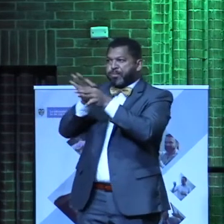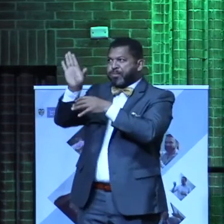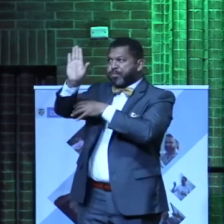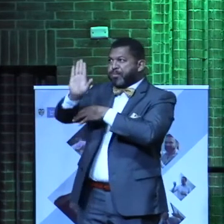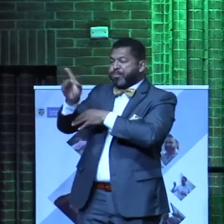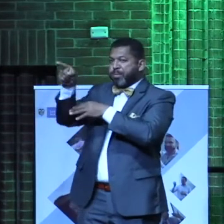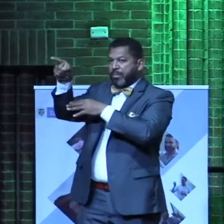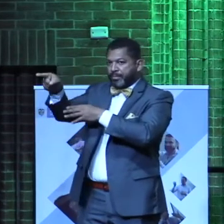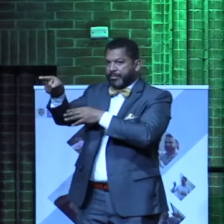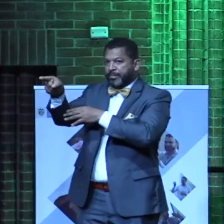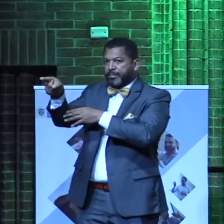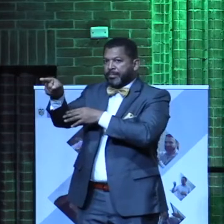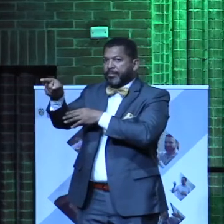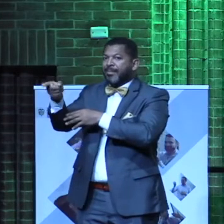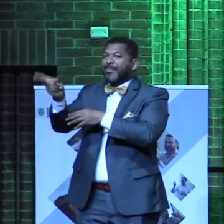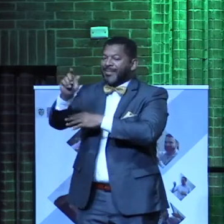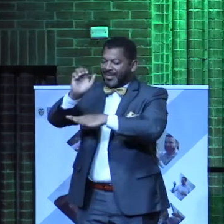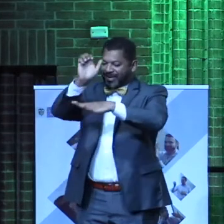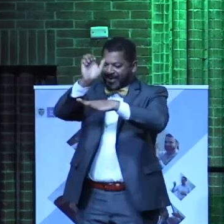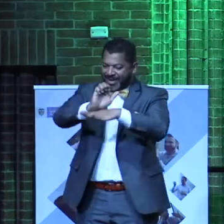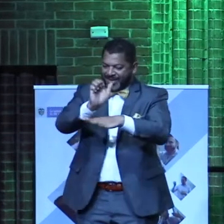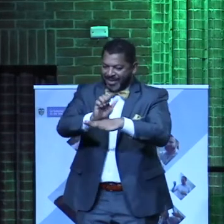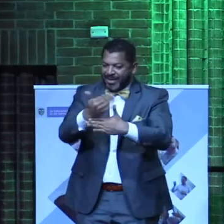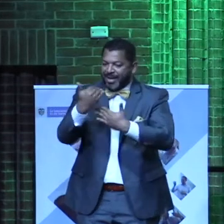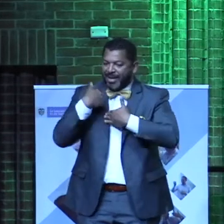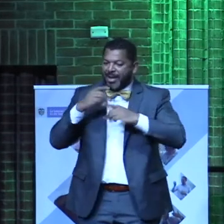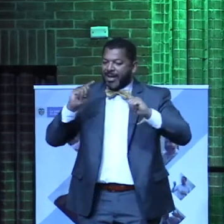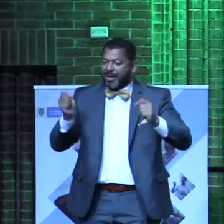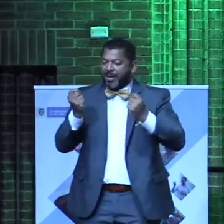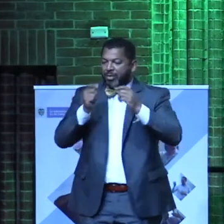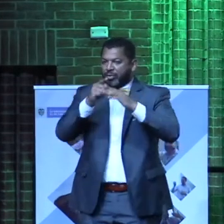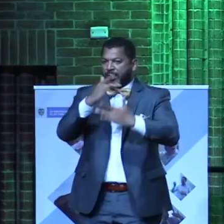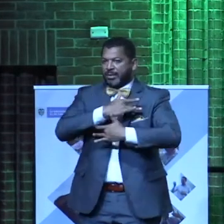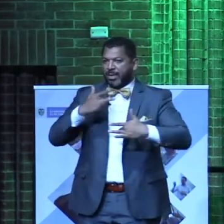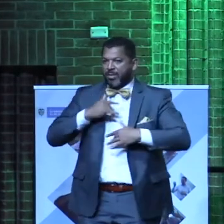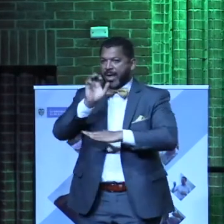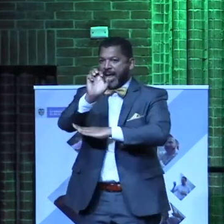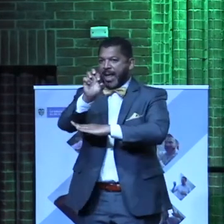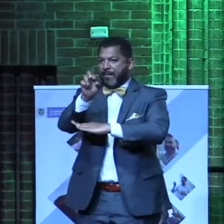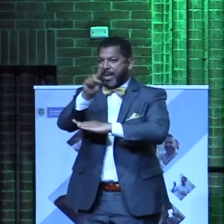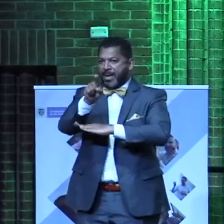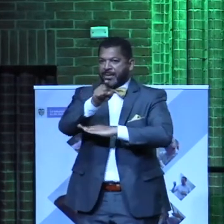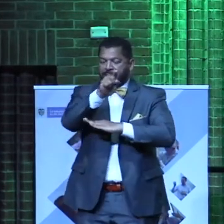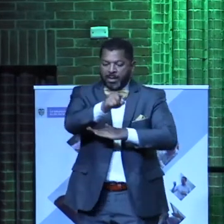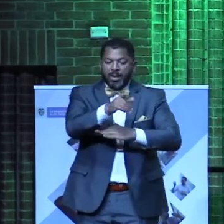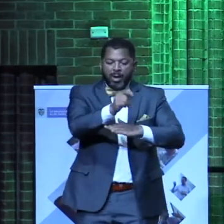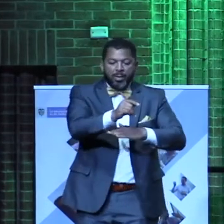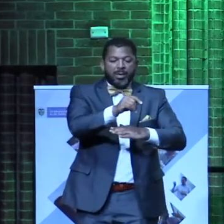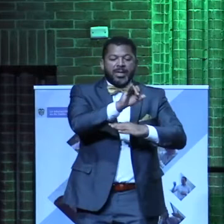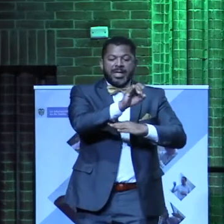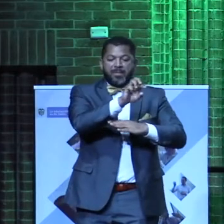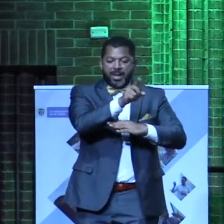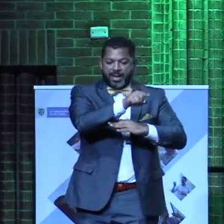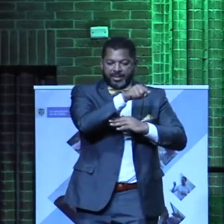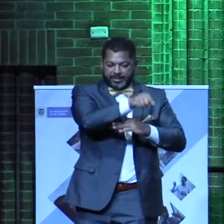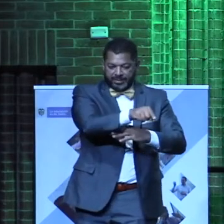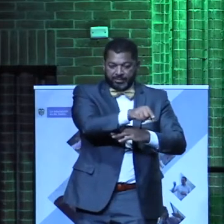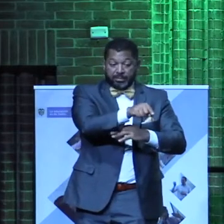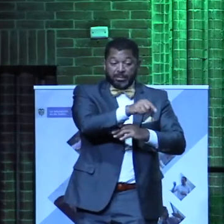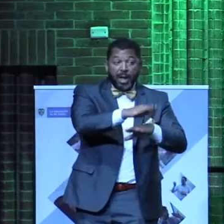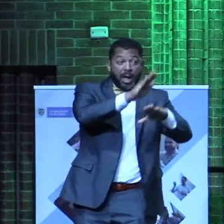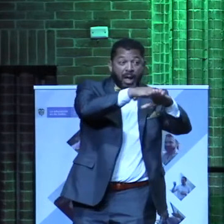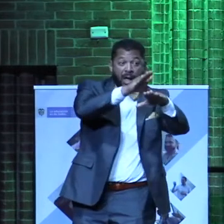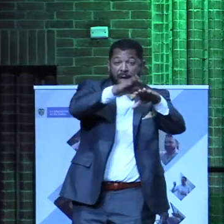departamentales, las entidades promotoras de salud, EPS, y las instituciones prestadoras de servicios de salud,